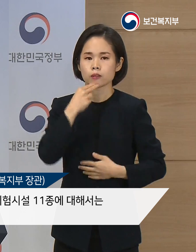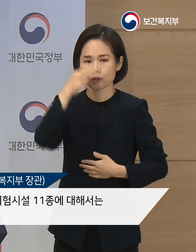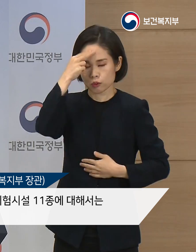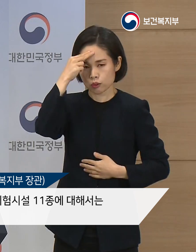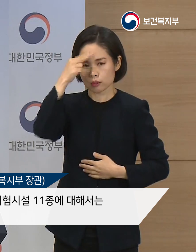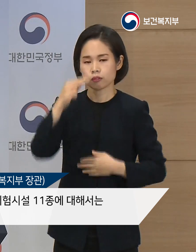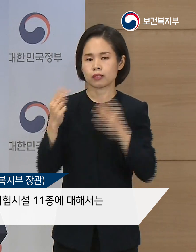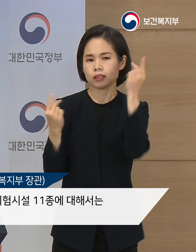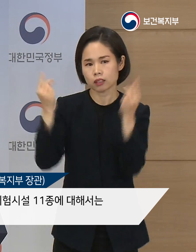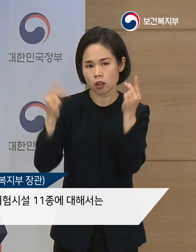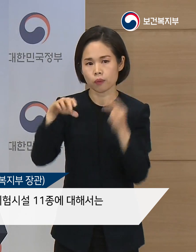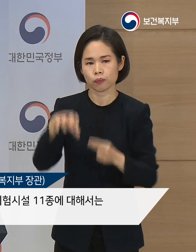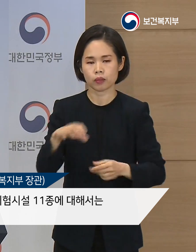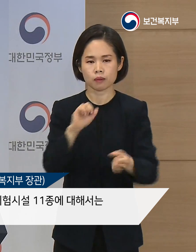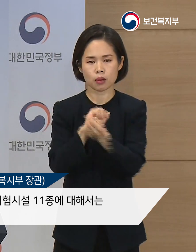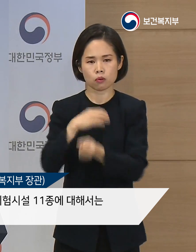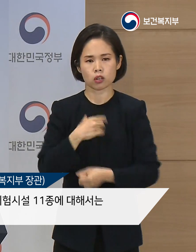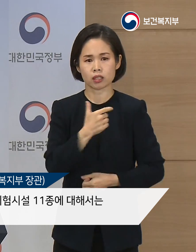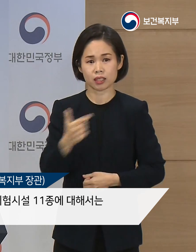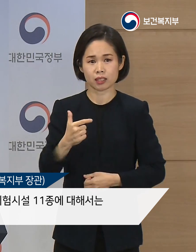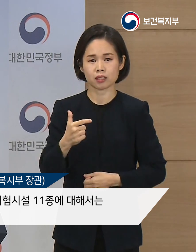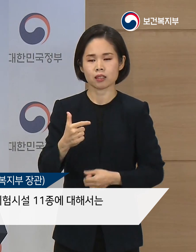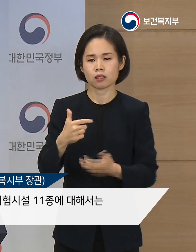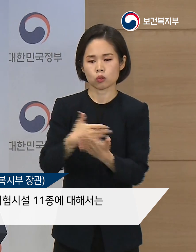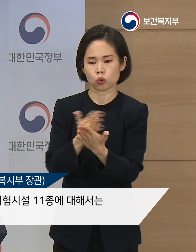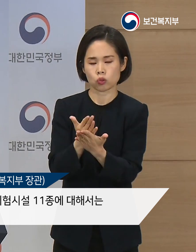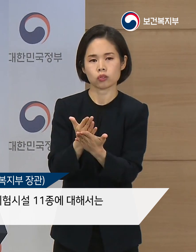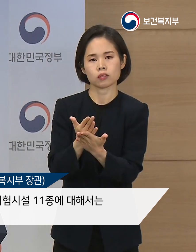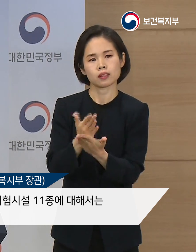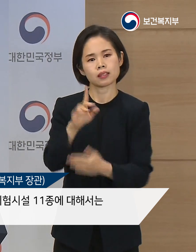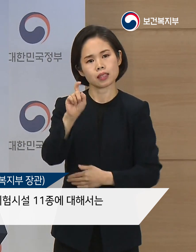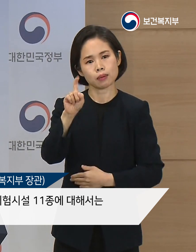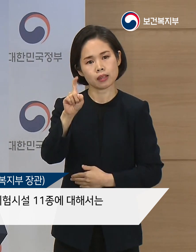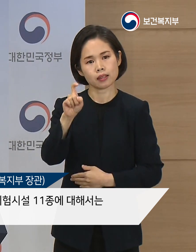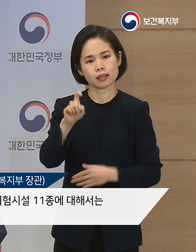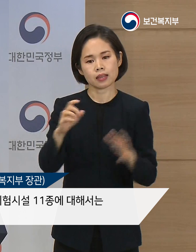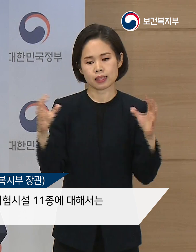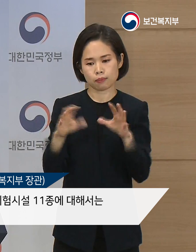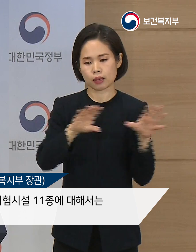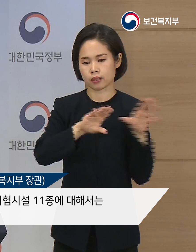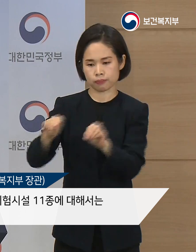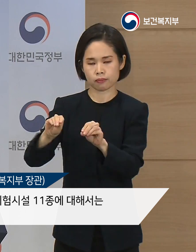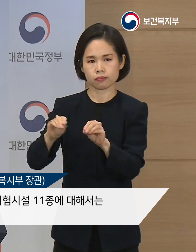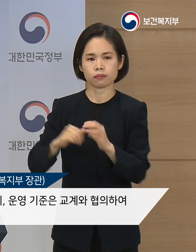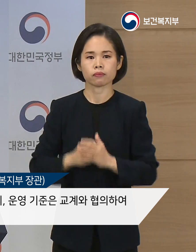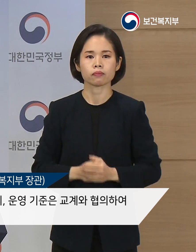등 고임시설 11종에 대해서는 집합금지 조치가 유지됩니다.